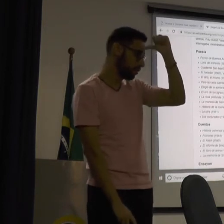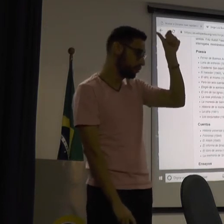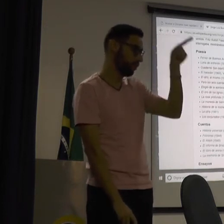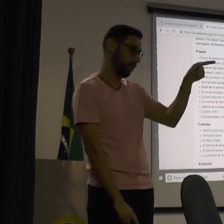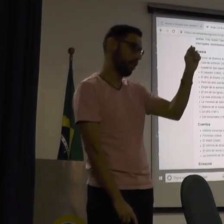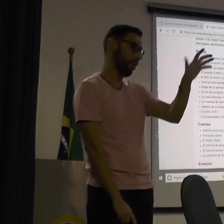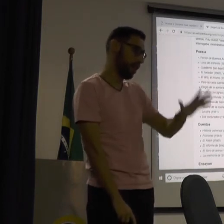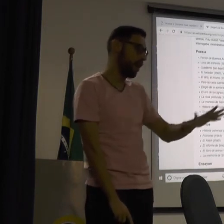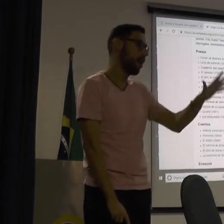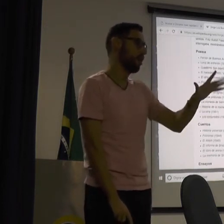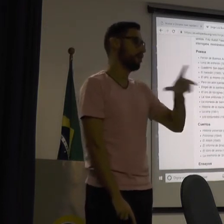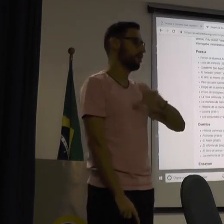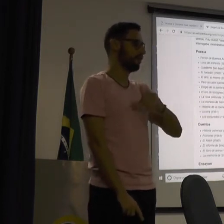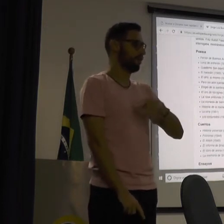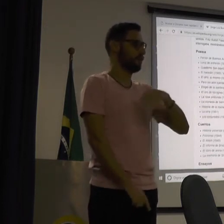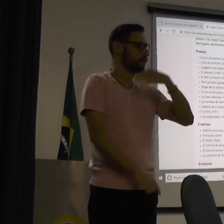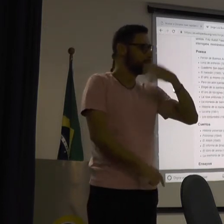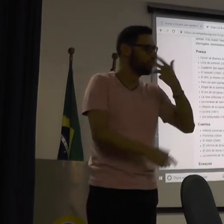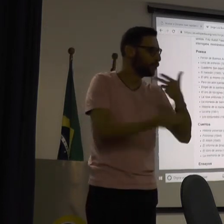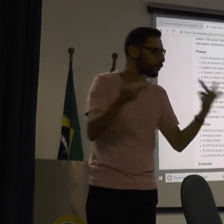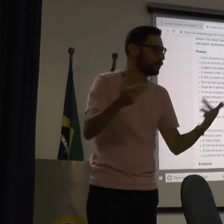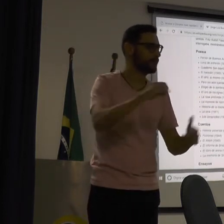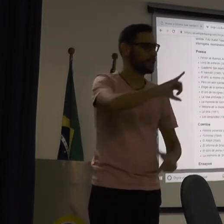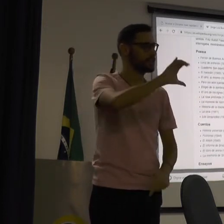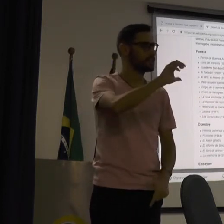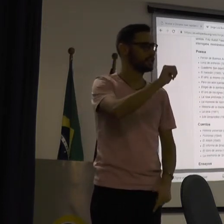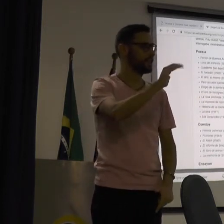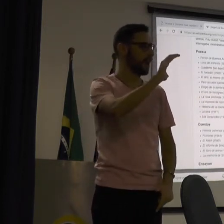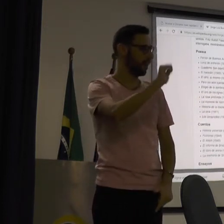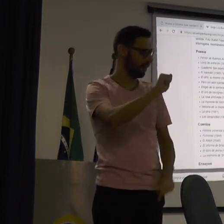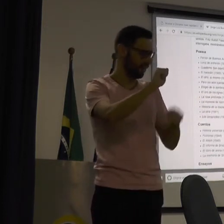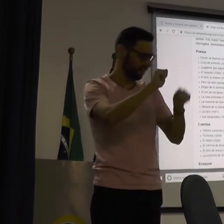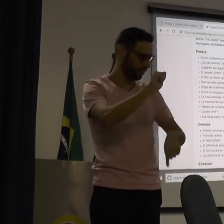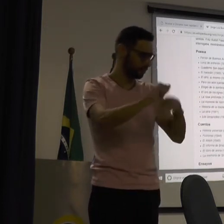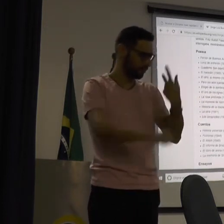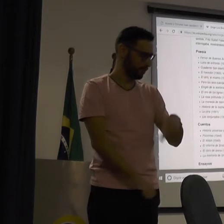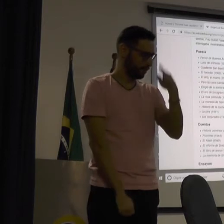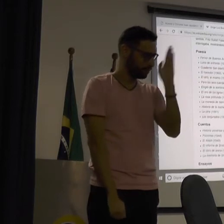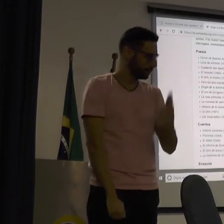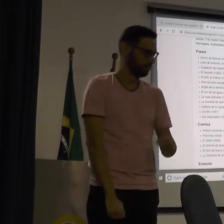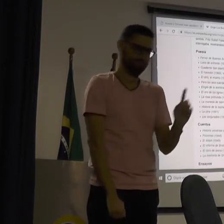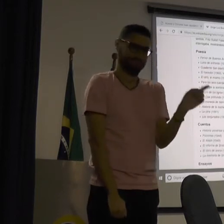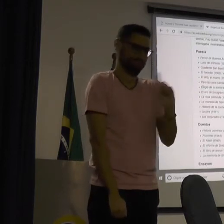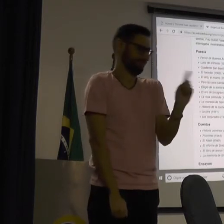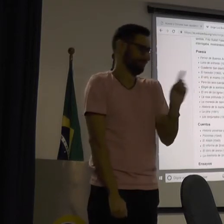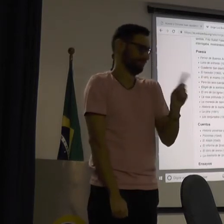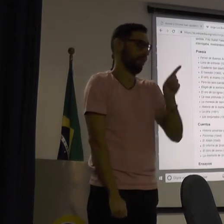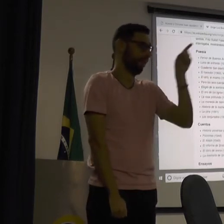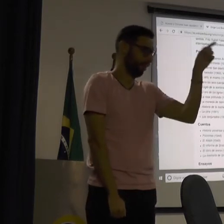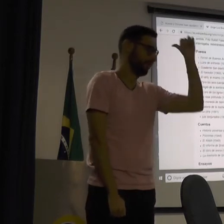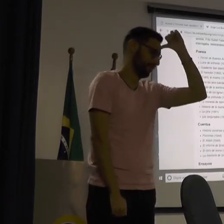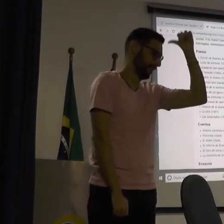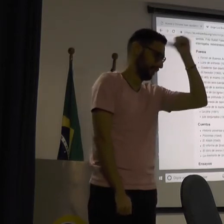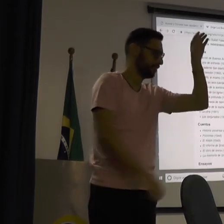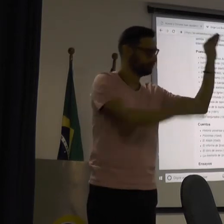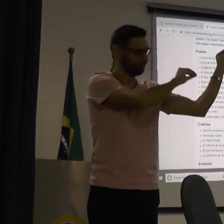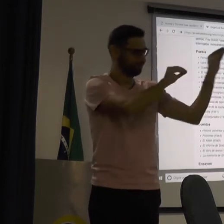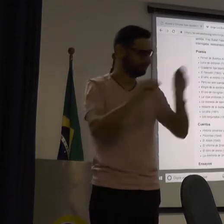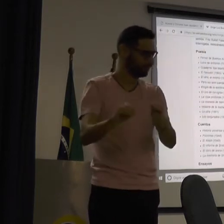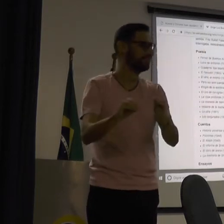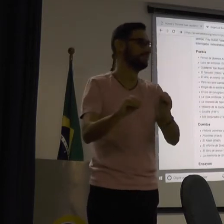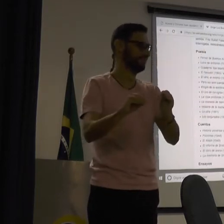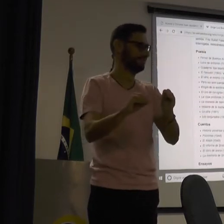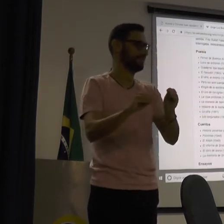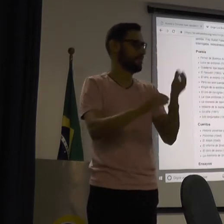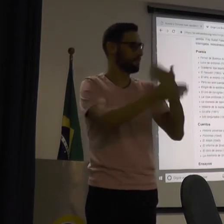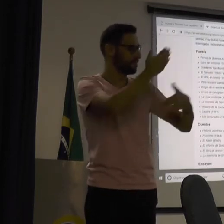É tudo fake. Eu acho que aqui às vezes elas ficaram melhor do que em outros lugares, né? É importado em boa parte das